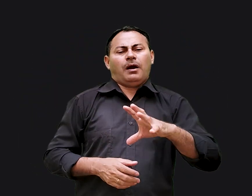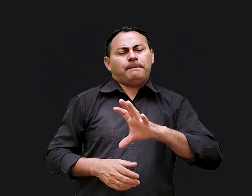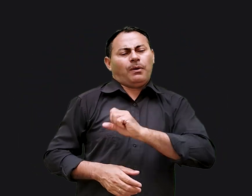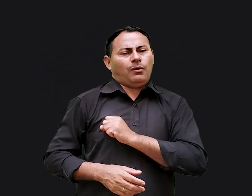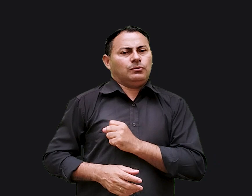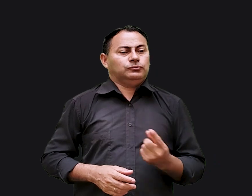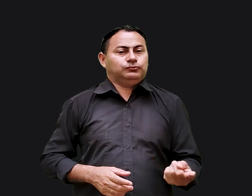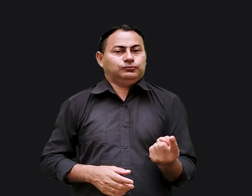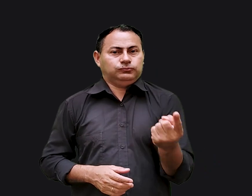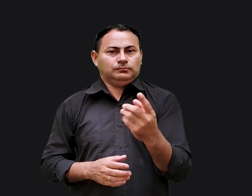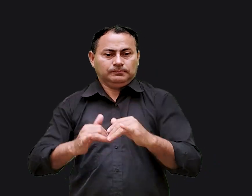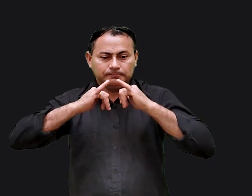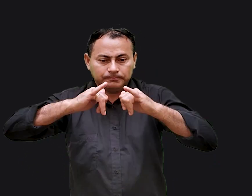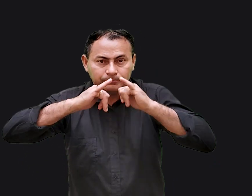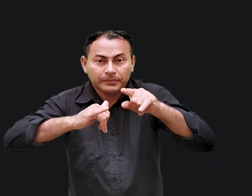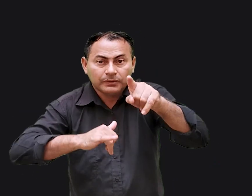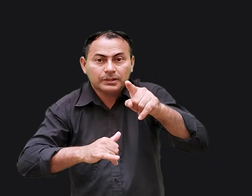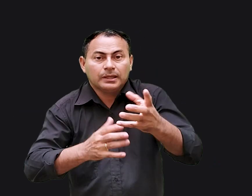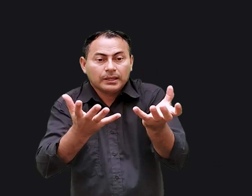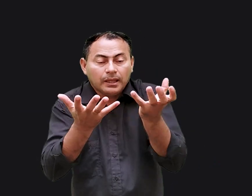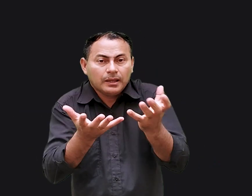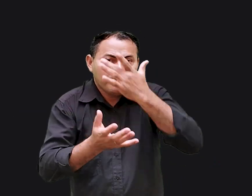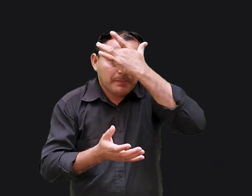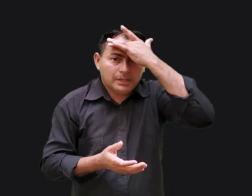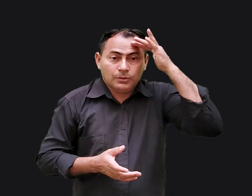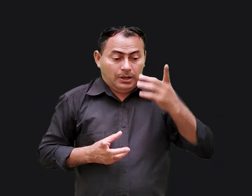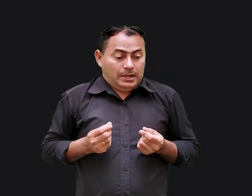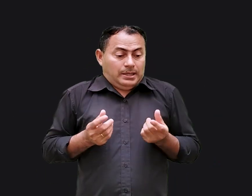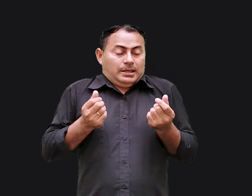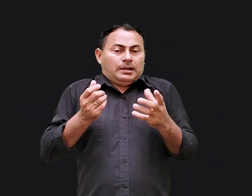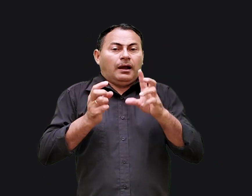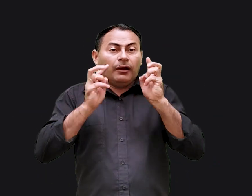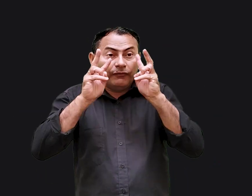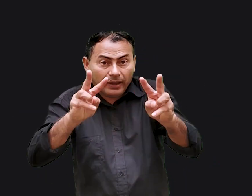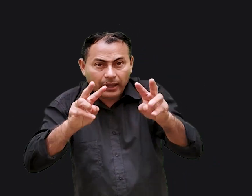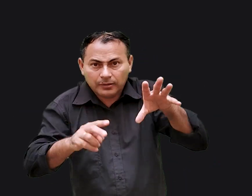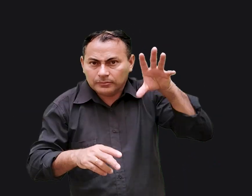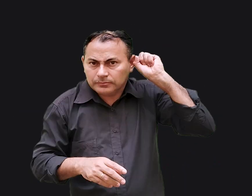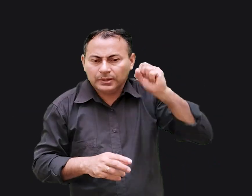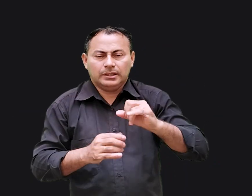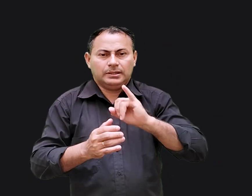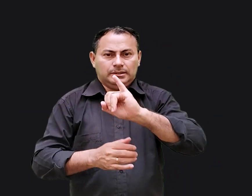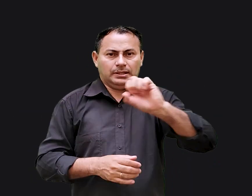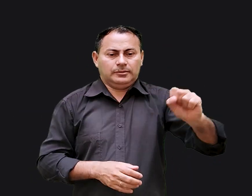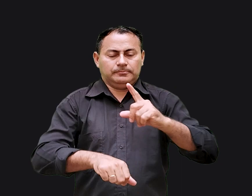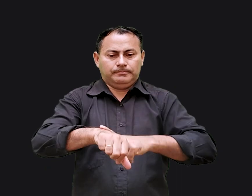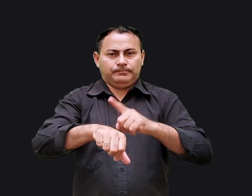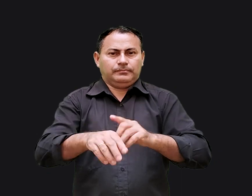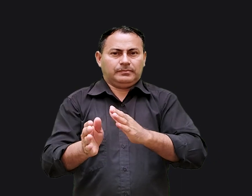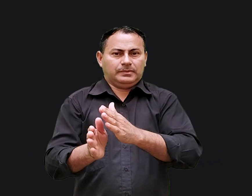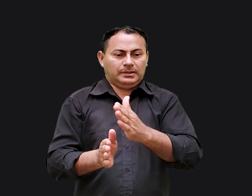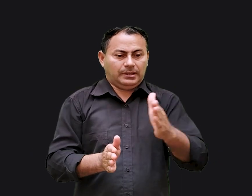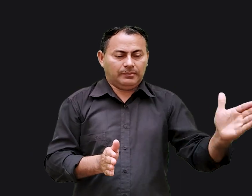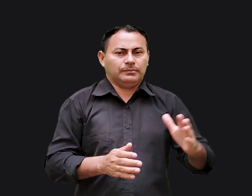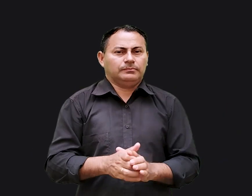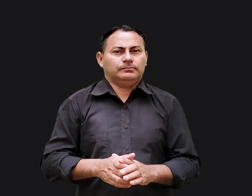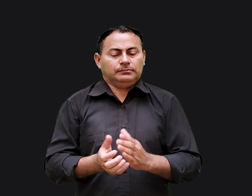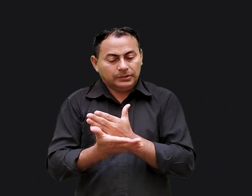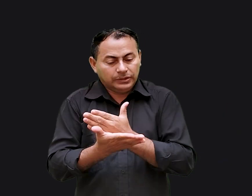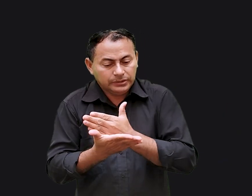apogeu. Portanto, a pregação que você espera que pessoas ricas ouçam é a pregação de Isaías durante esse período. Esse foi o início do